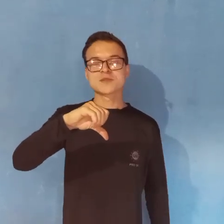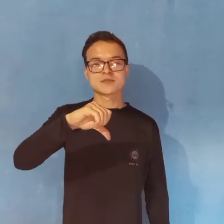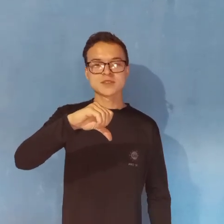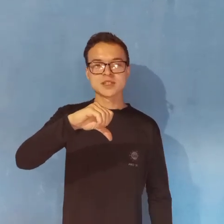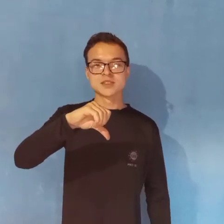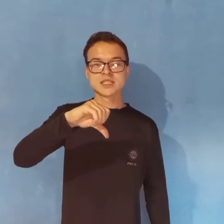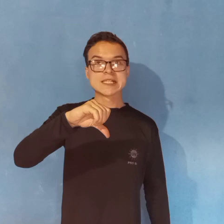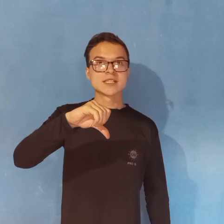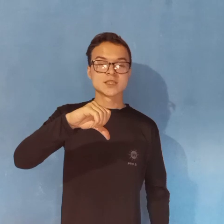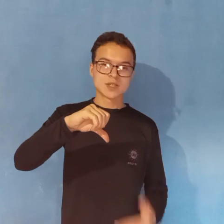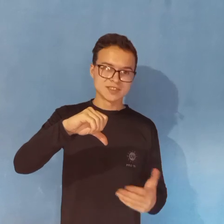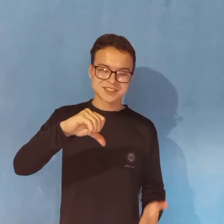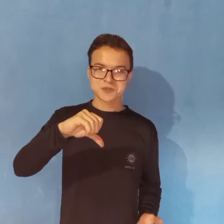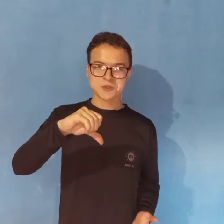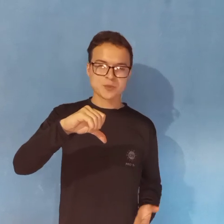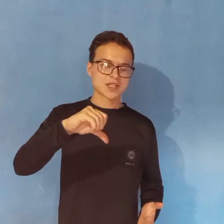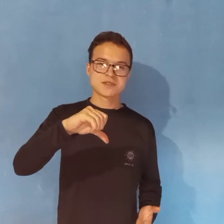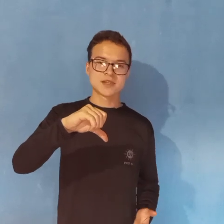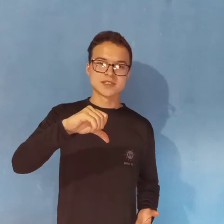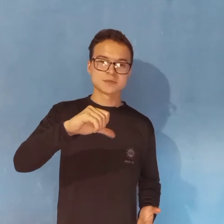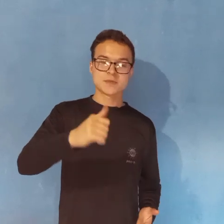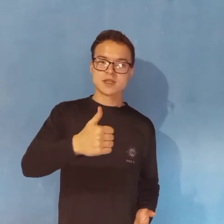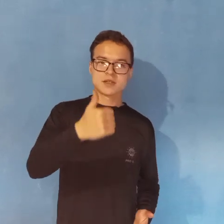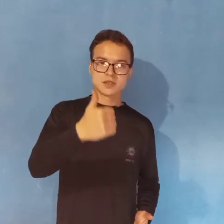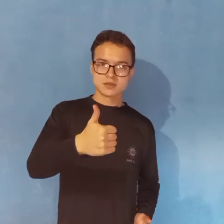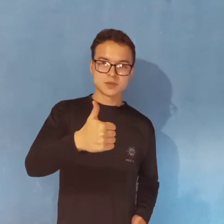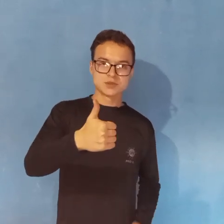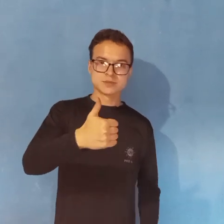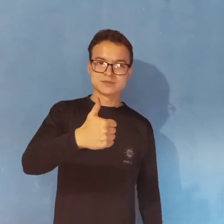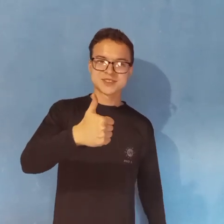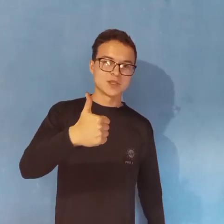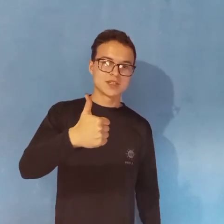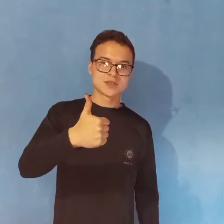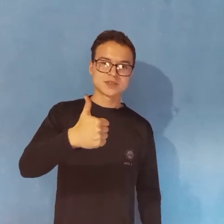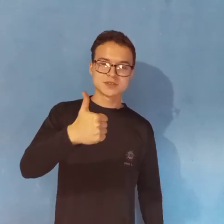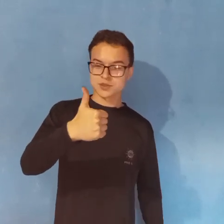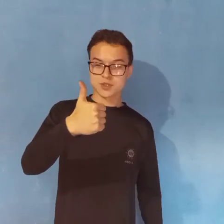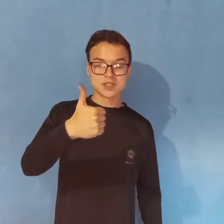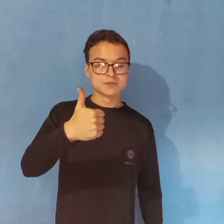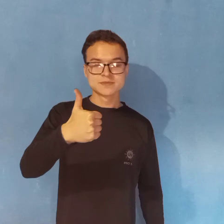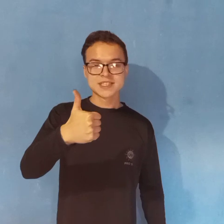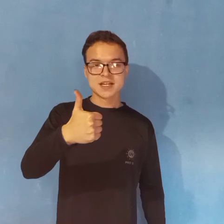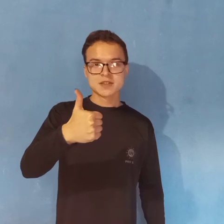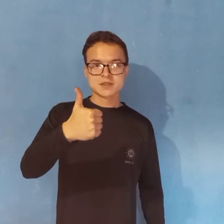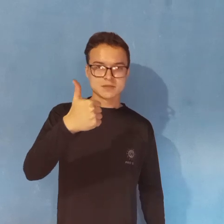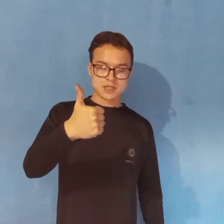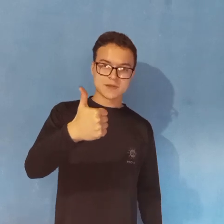ficar à vontade. E o 10, como é que a gente faz? Lembra do 1, seu legal, seu joinha? Refaz